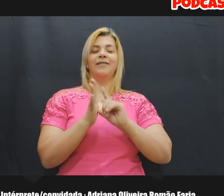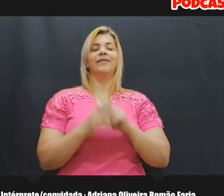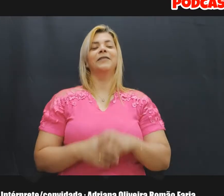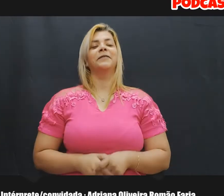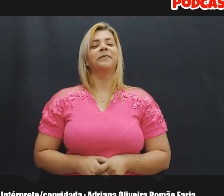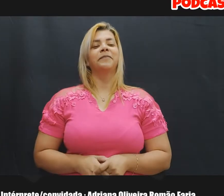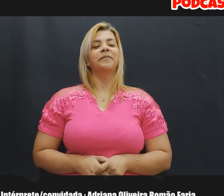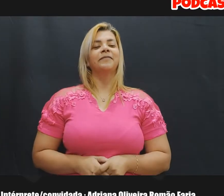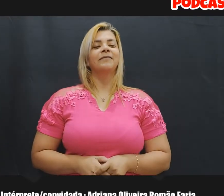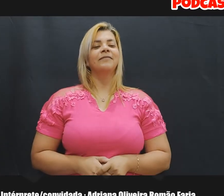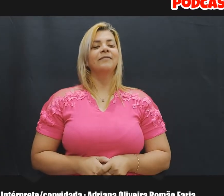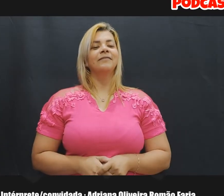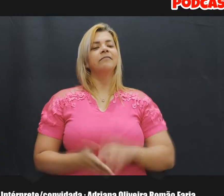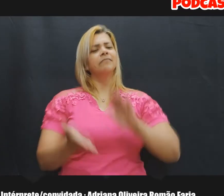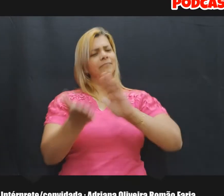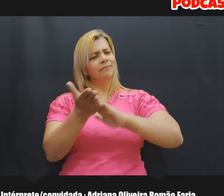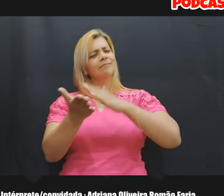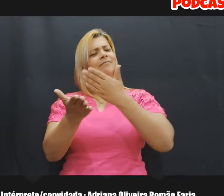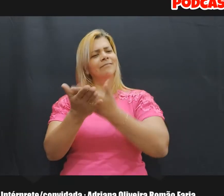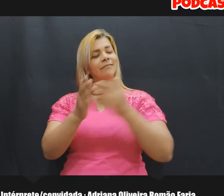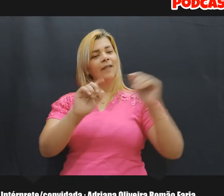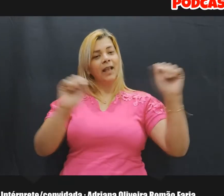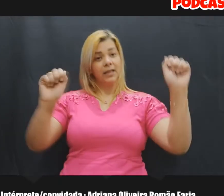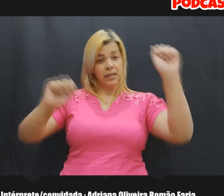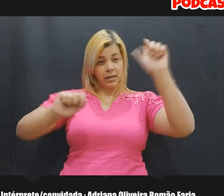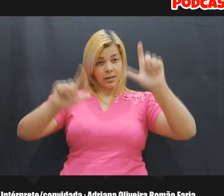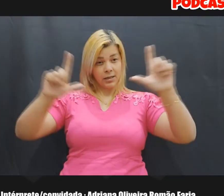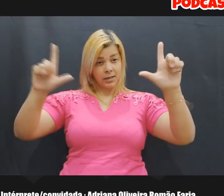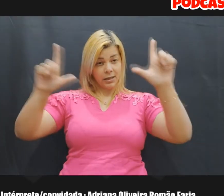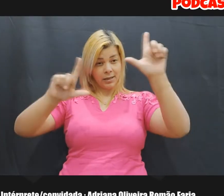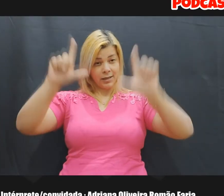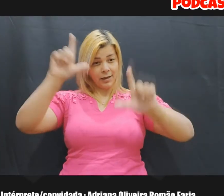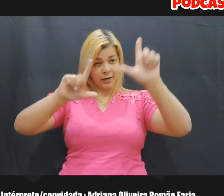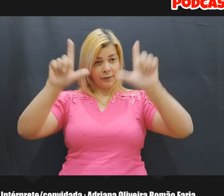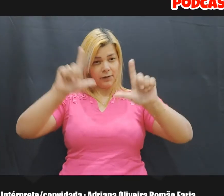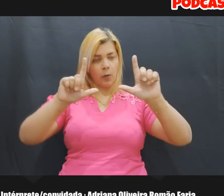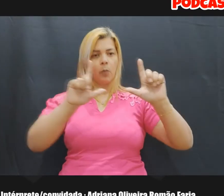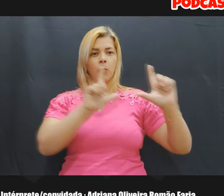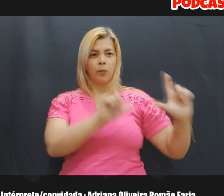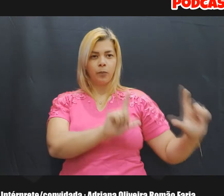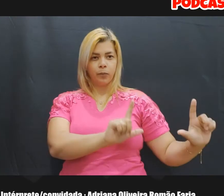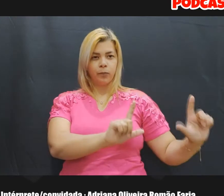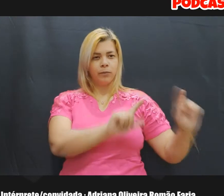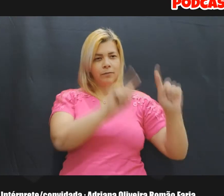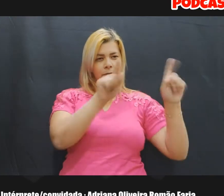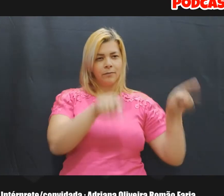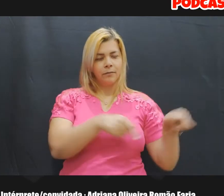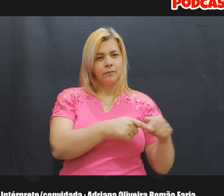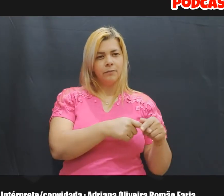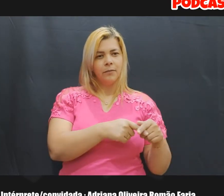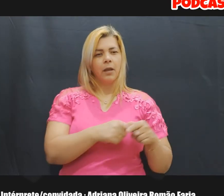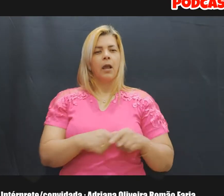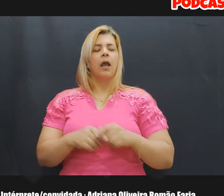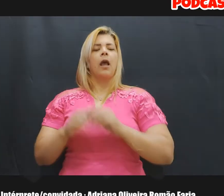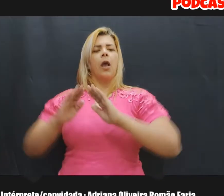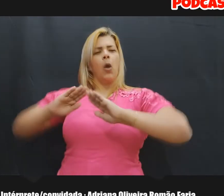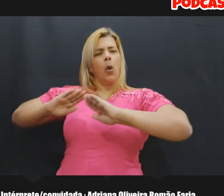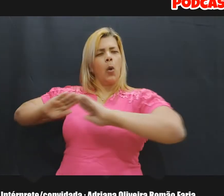relação aos intérpretes na televisão, né? Hoje, pelo menos nesse período de quarentena que estamos